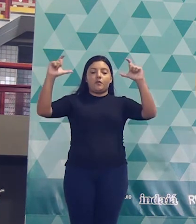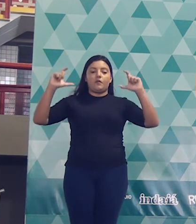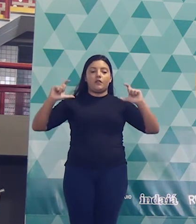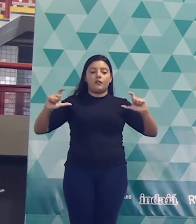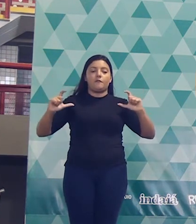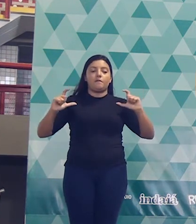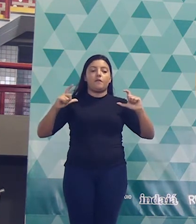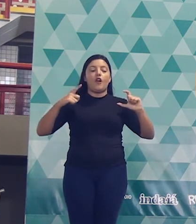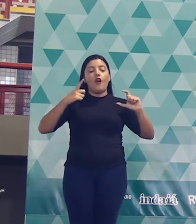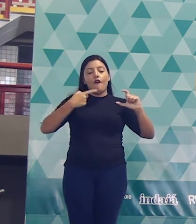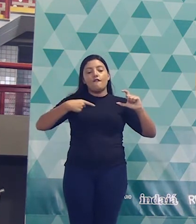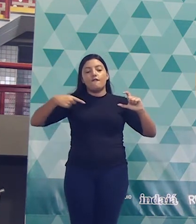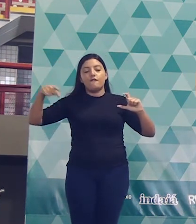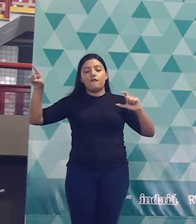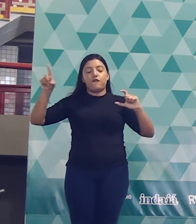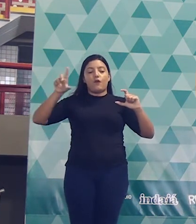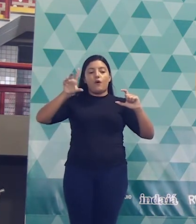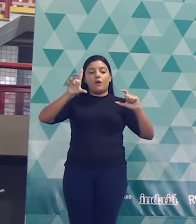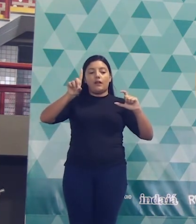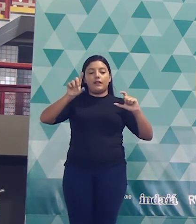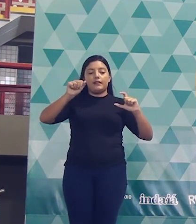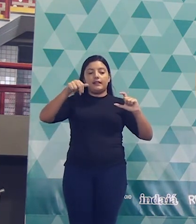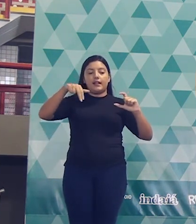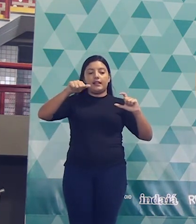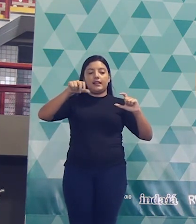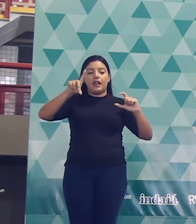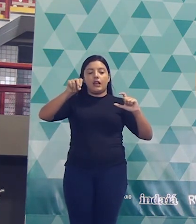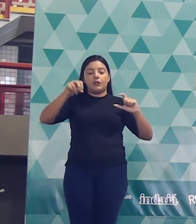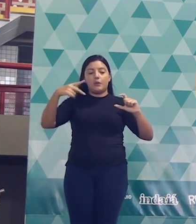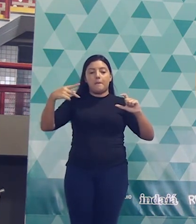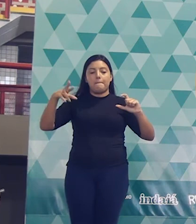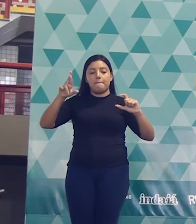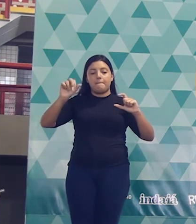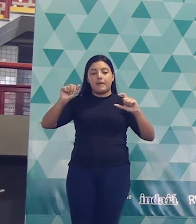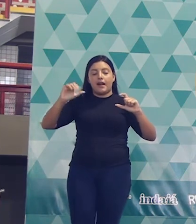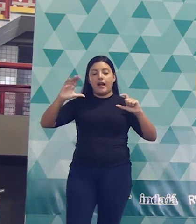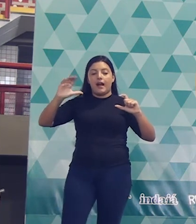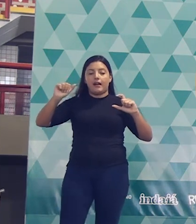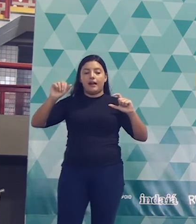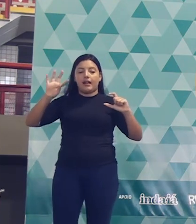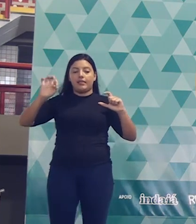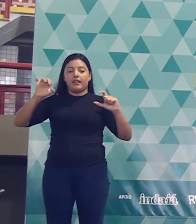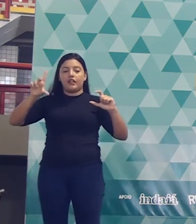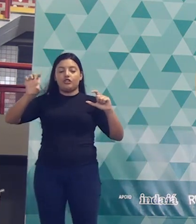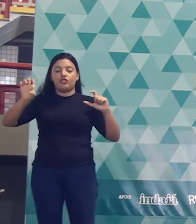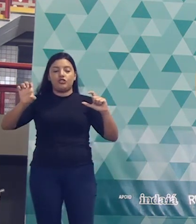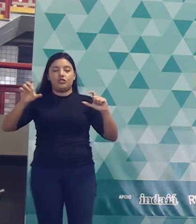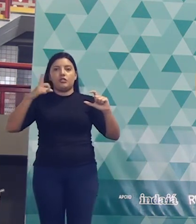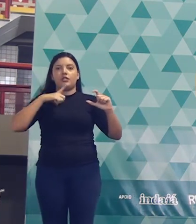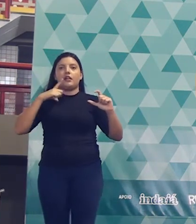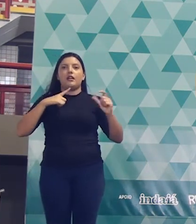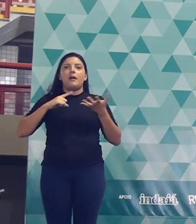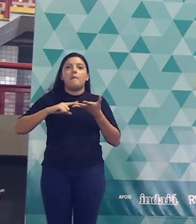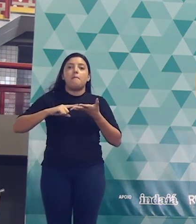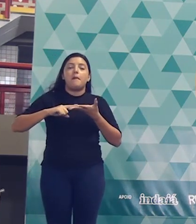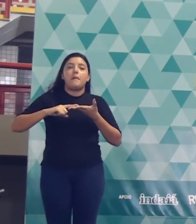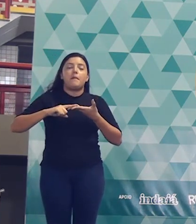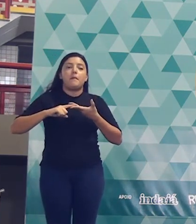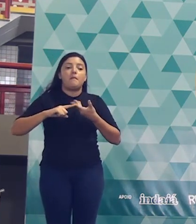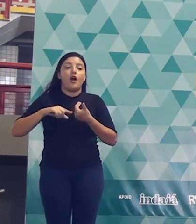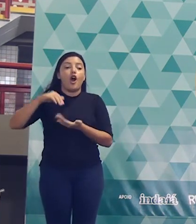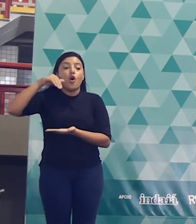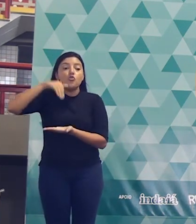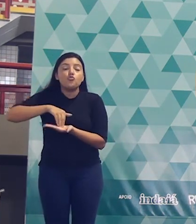Vou danado pra cá tem. Só um detalhe, quando você faz a contagem de sílabas métricas, tá? Você só conta até a